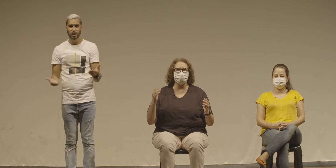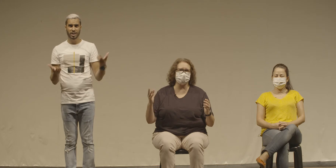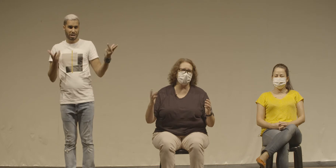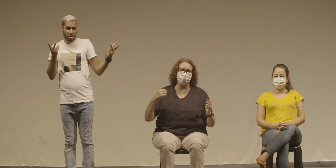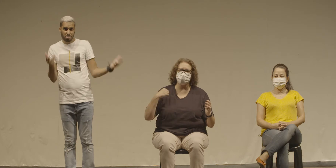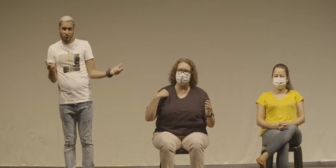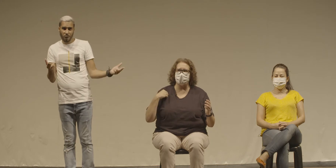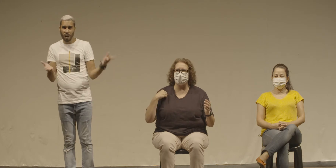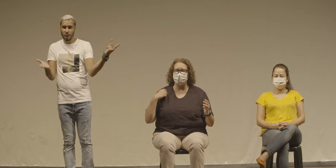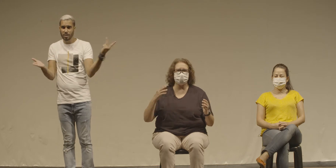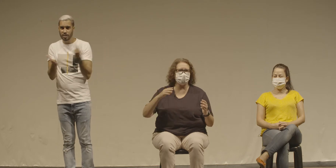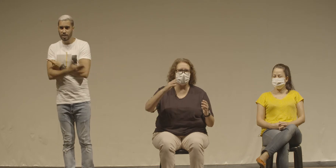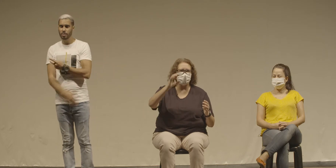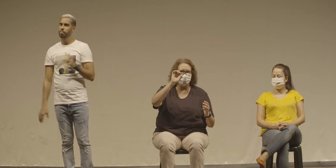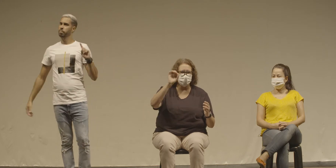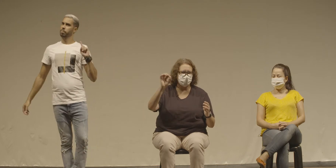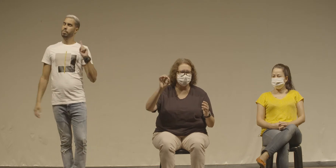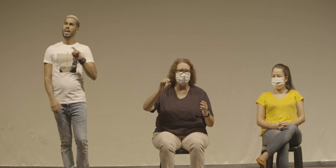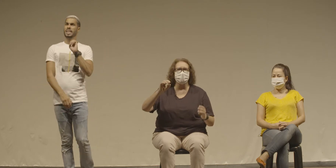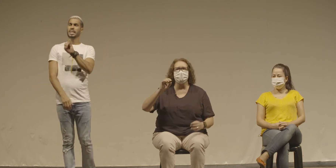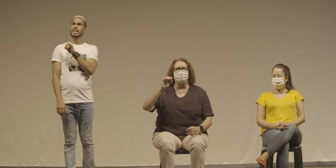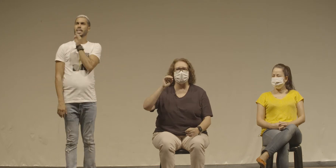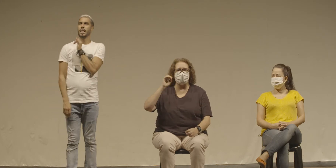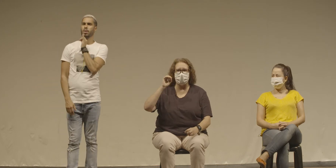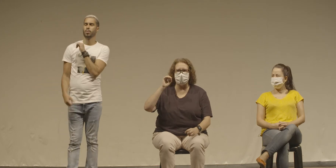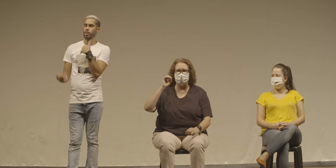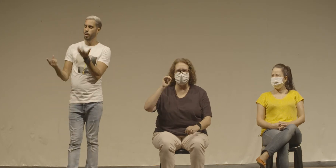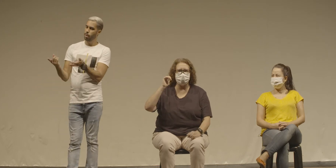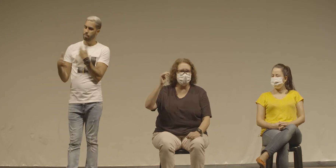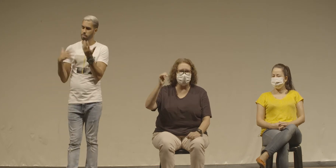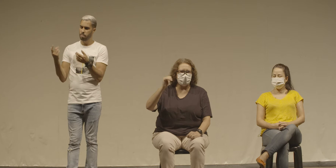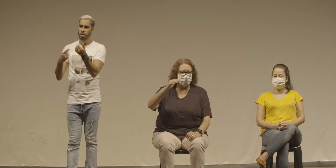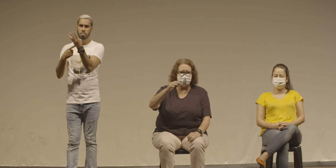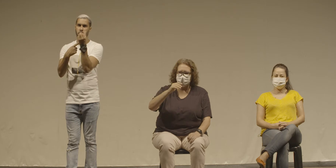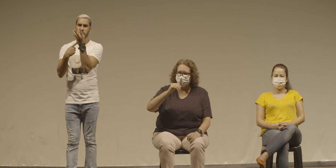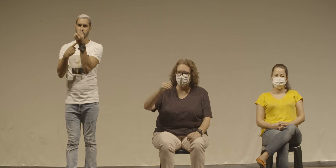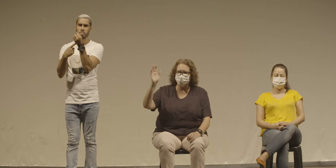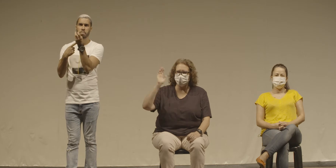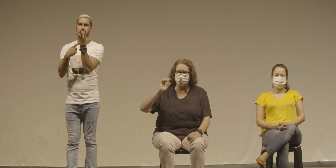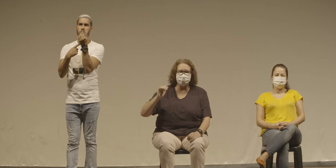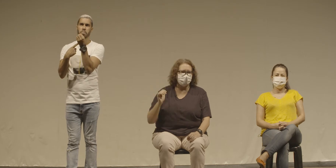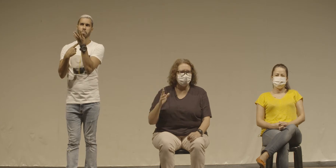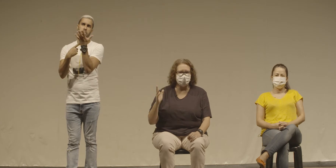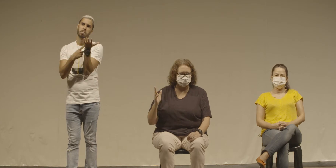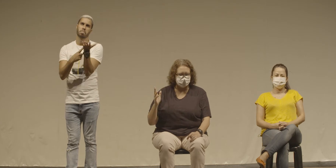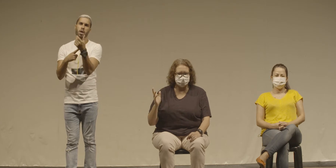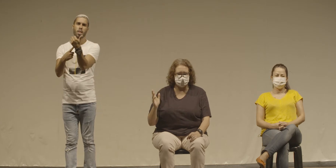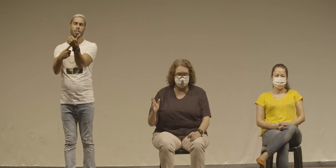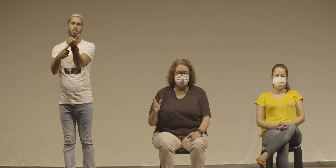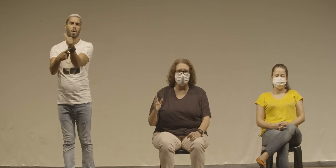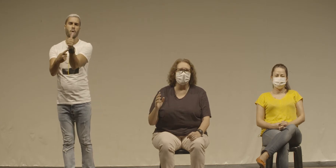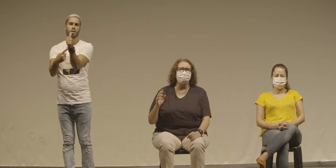uma televisão, se o canal X quer televisionar o Campeonato Brasileiro de